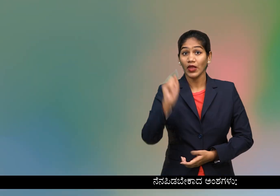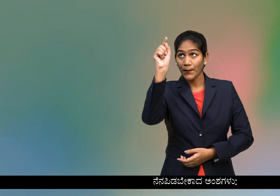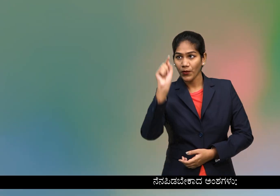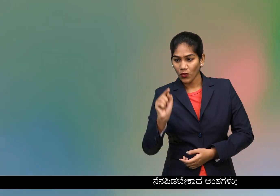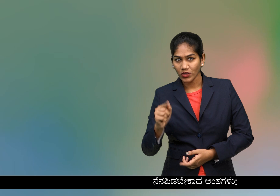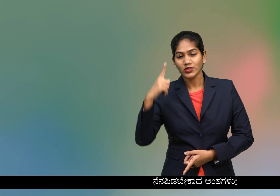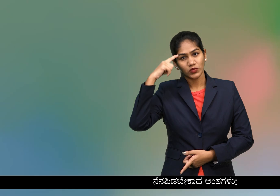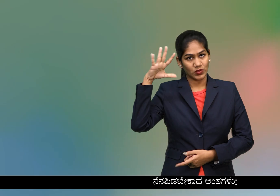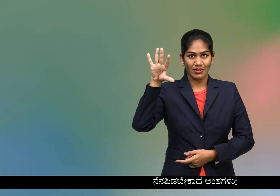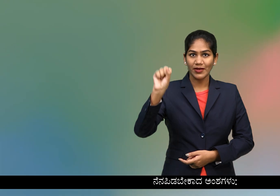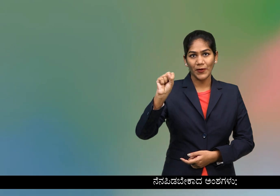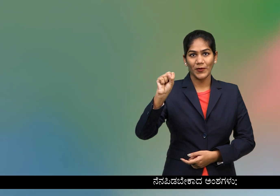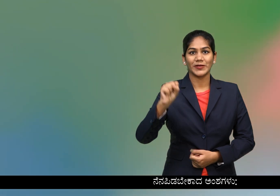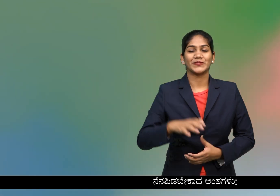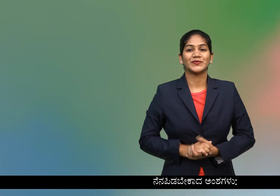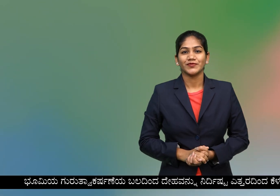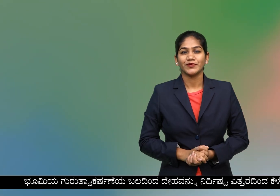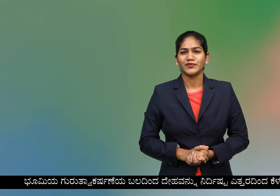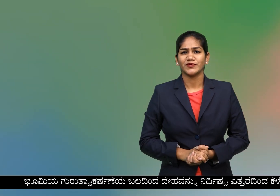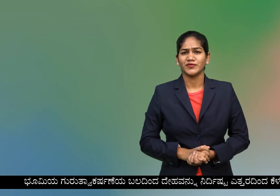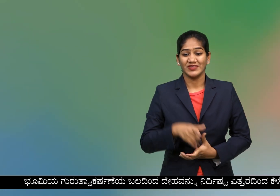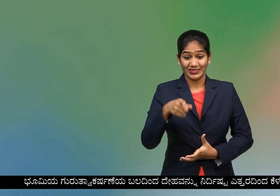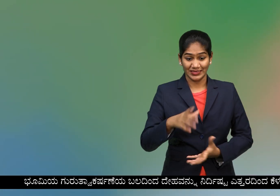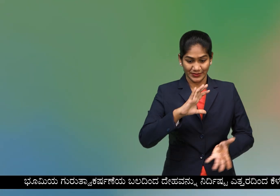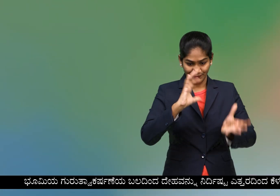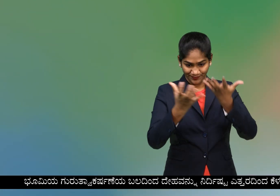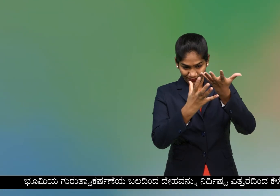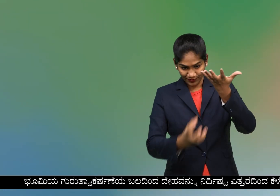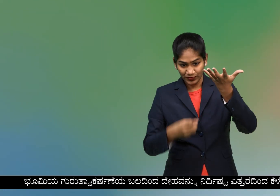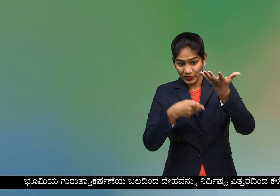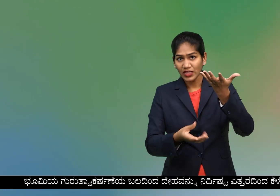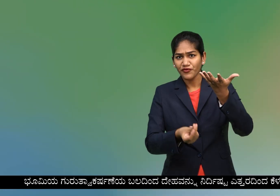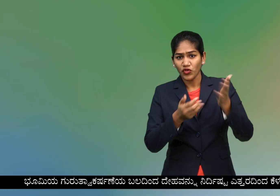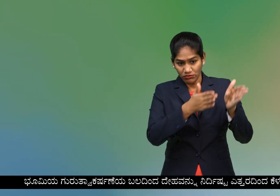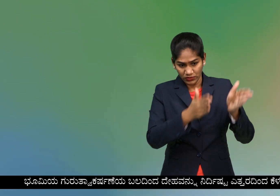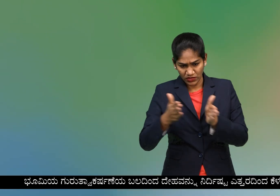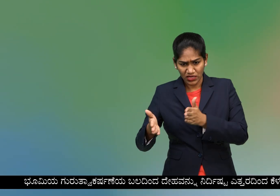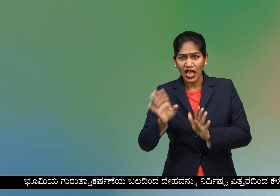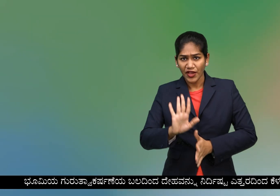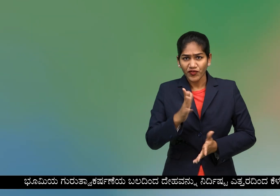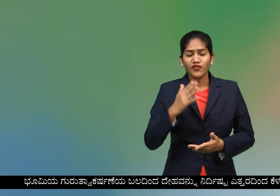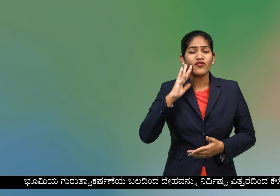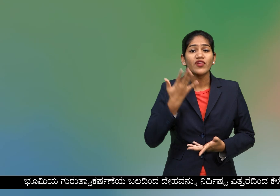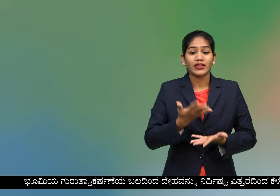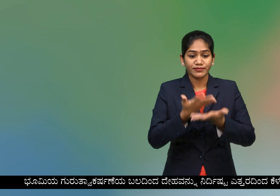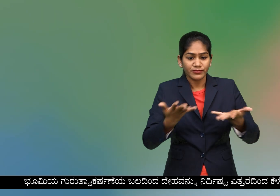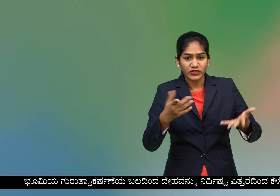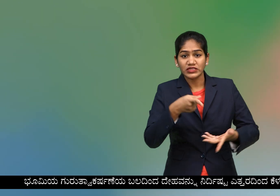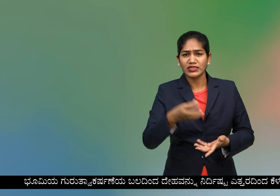ನೆನಪಿಡಬೇಕಾದ ಅಂಶಗಳು: ಭೂಮಿಯ ಗುರುತ್ವಾಕರ್ಷಣೆಯ ಬಲದಿಂದ ದೇಹವನ್ನು ನಿರ್ದಿಷ್ಟ ಎತ್ತರದಿಂದ ಕೆಳಕ್ಕೆ